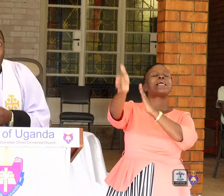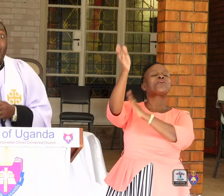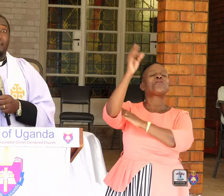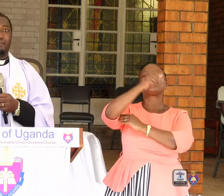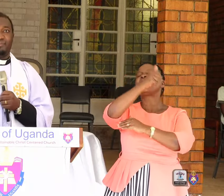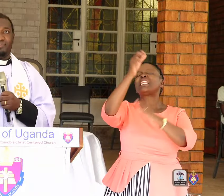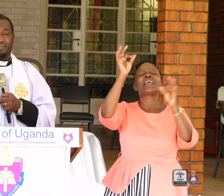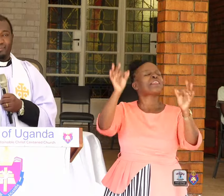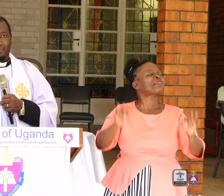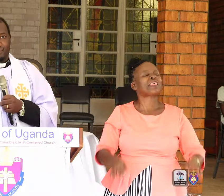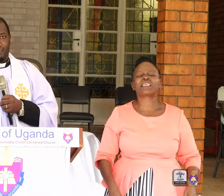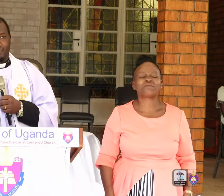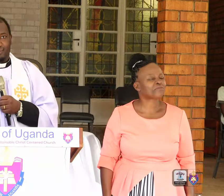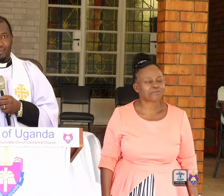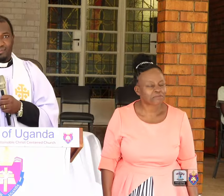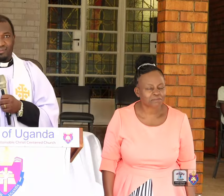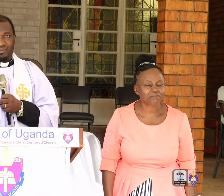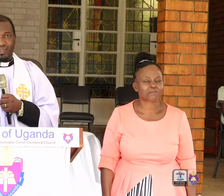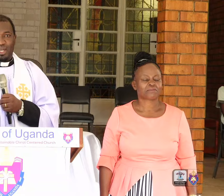kirala.